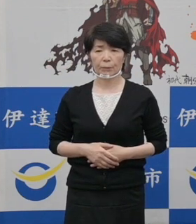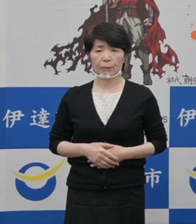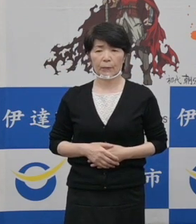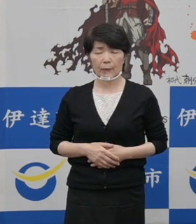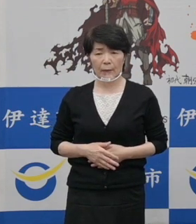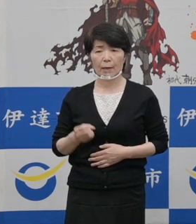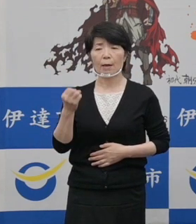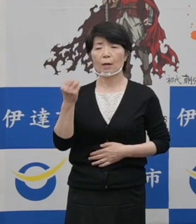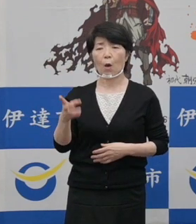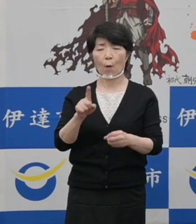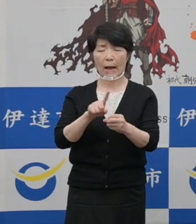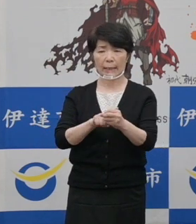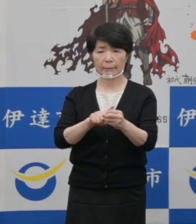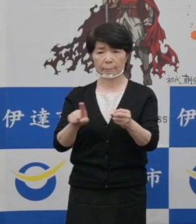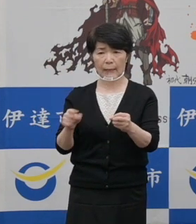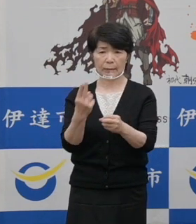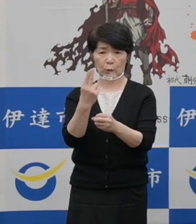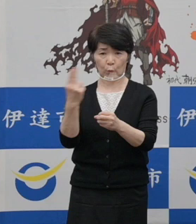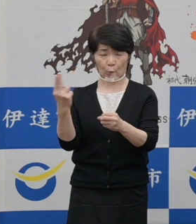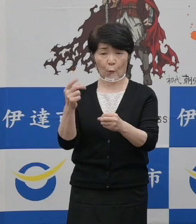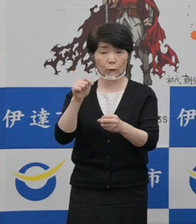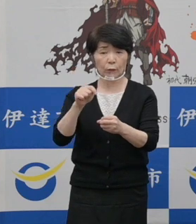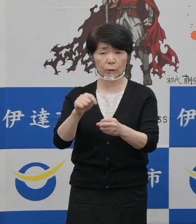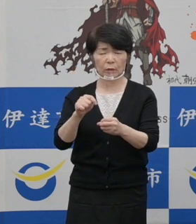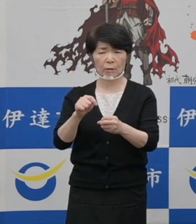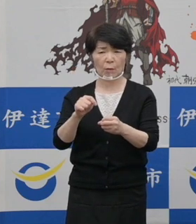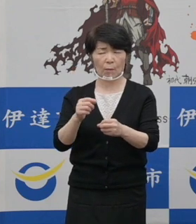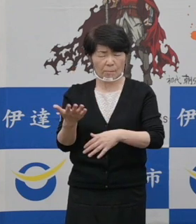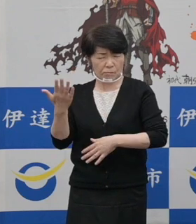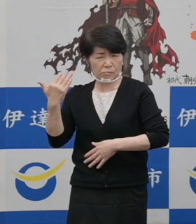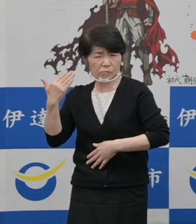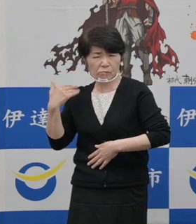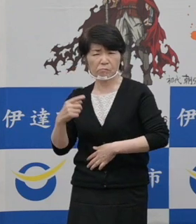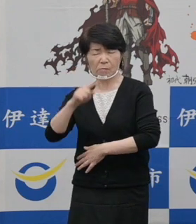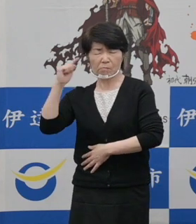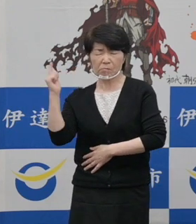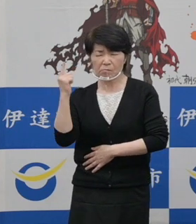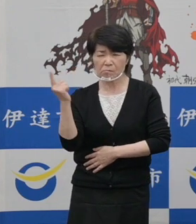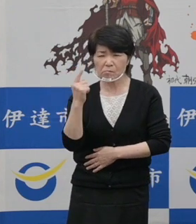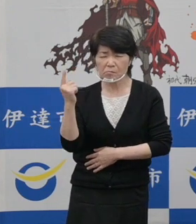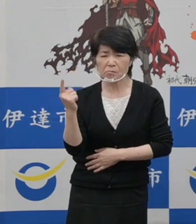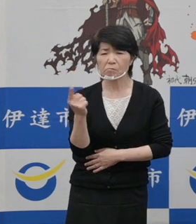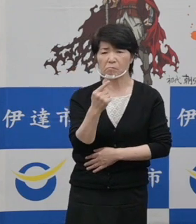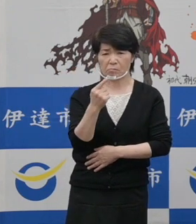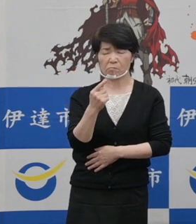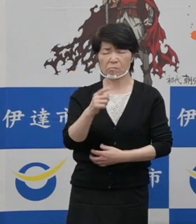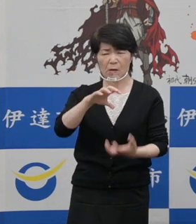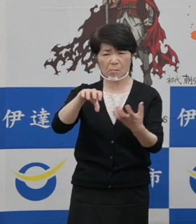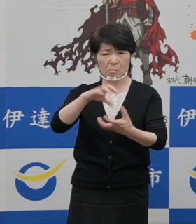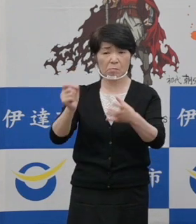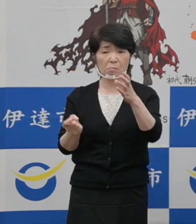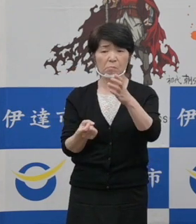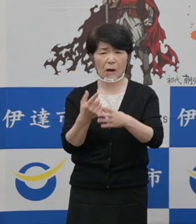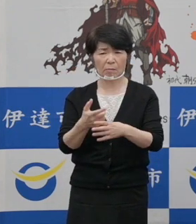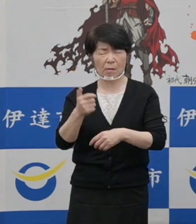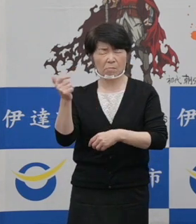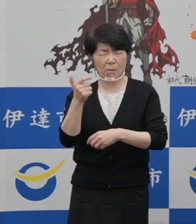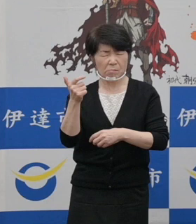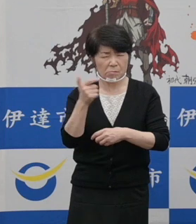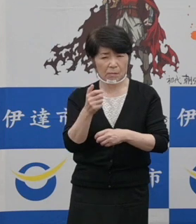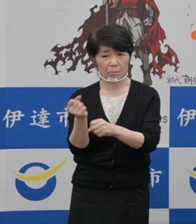令和元年度につきましては台風19号の甚大な被害の迅速な復旧に努めると